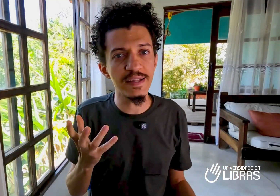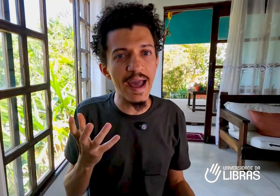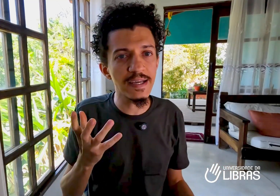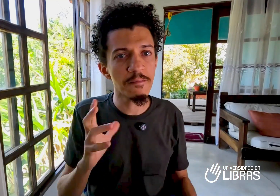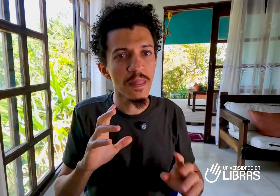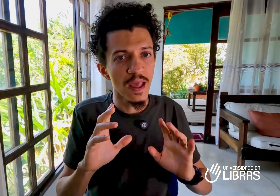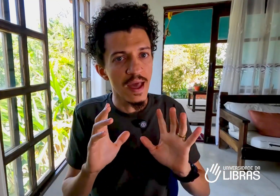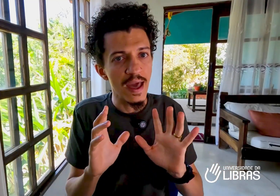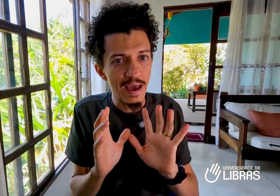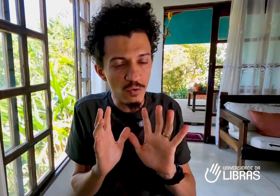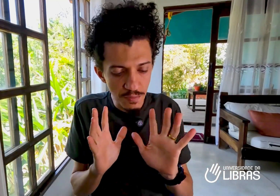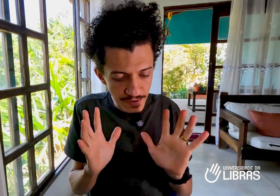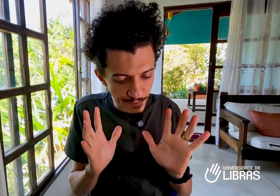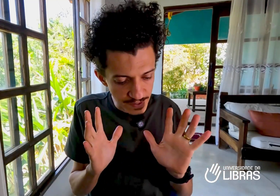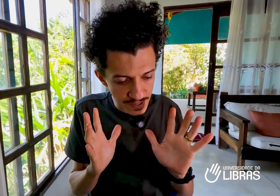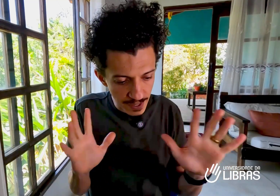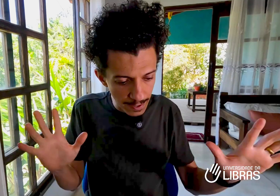ideias. É como se fosse...